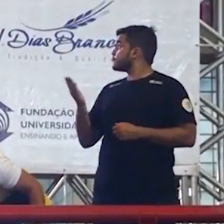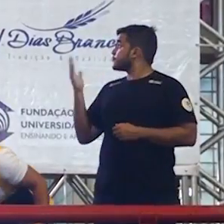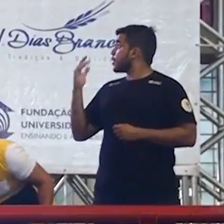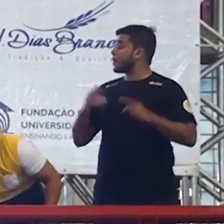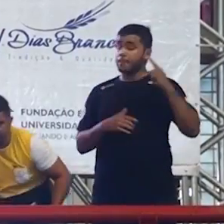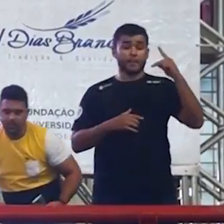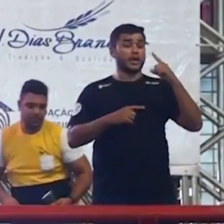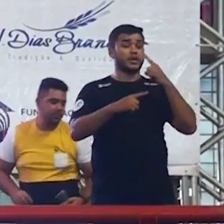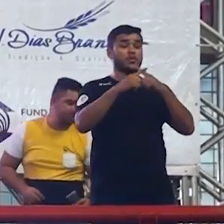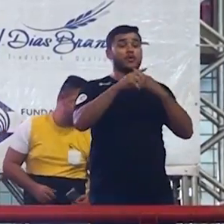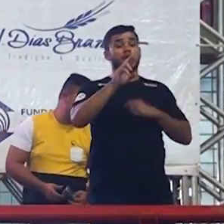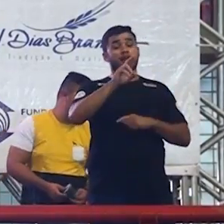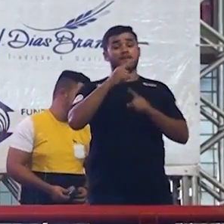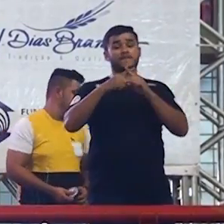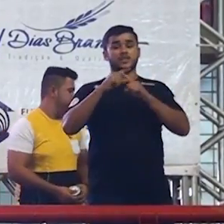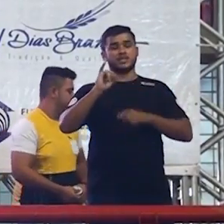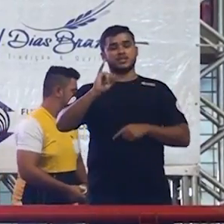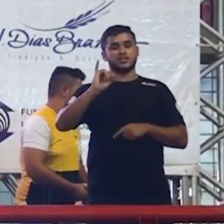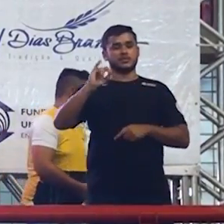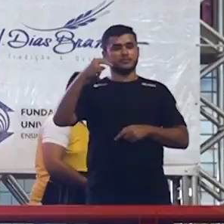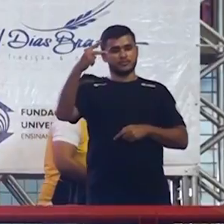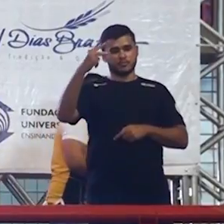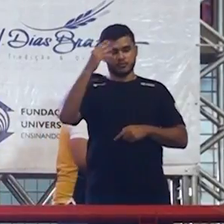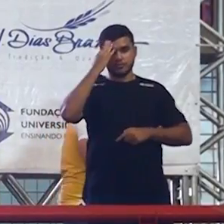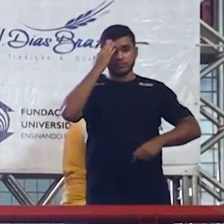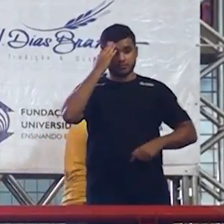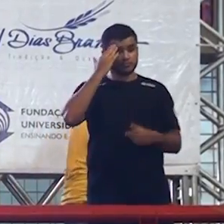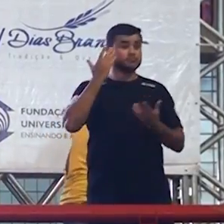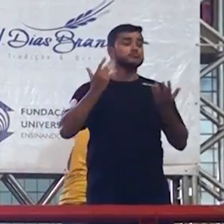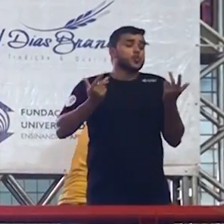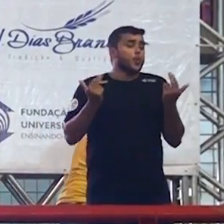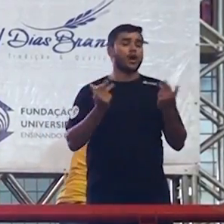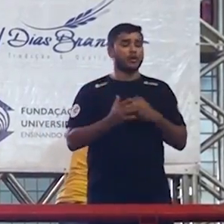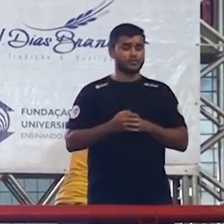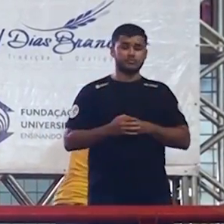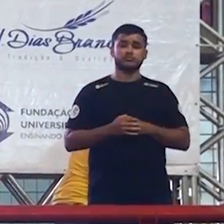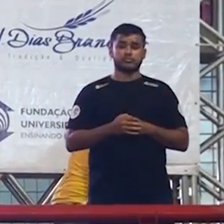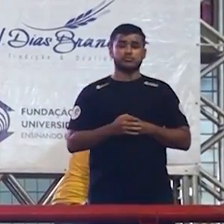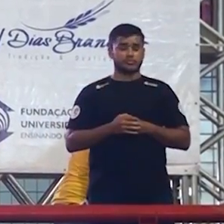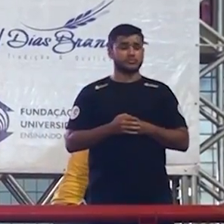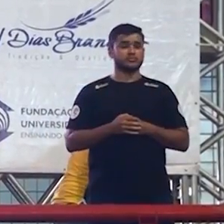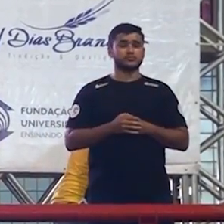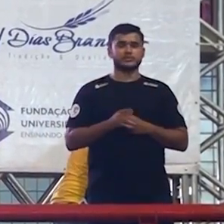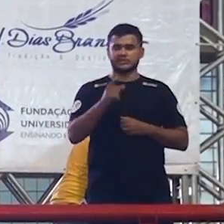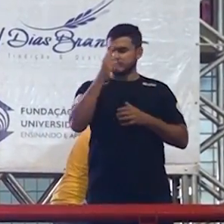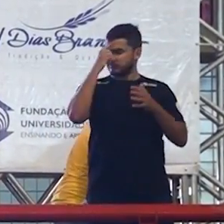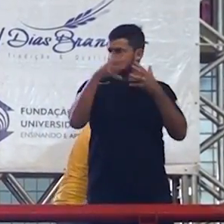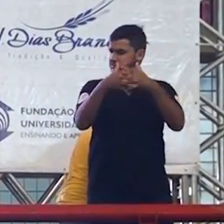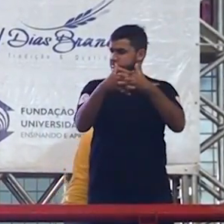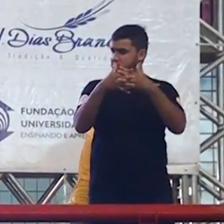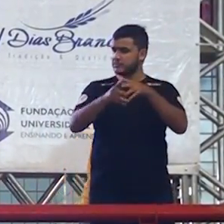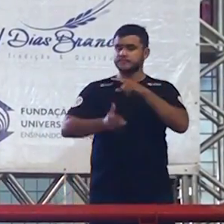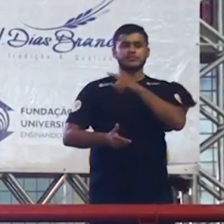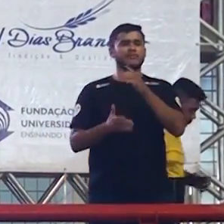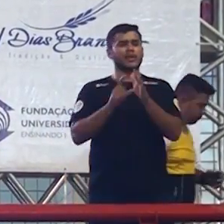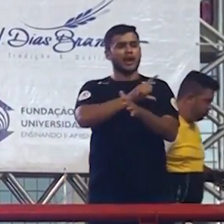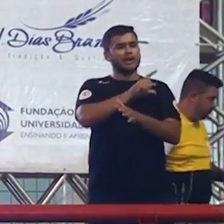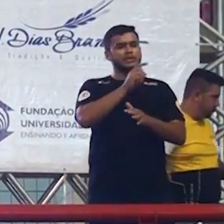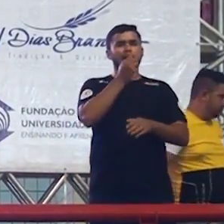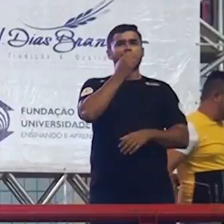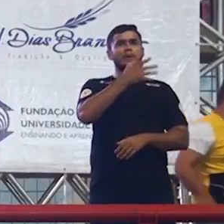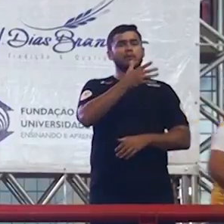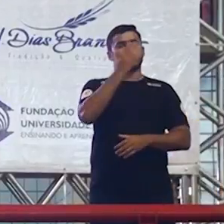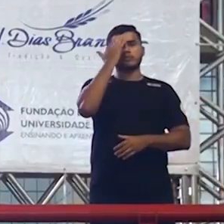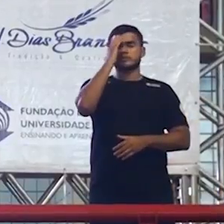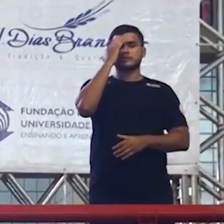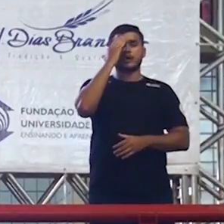resistência. Ou então, potência igual a R vezes I ao quadrado. Professor, complicou tudo, estava adorando. Qual